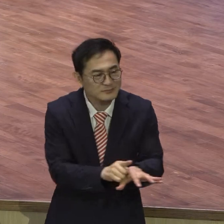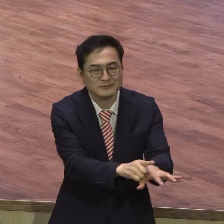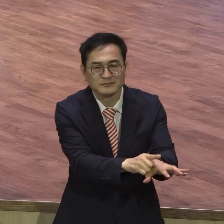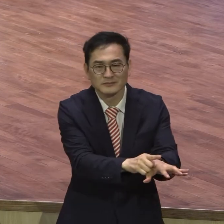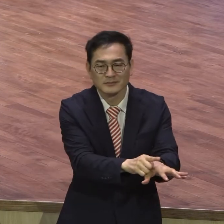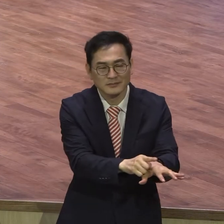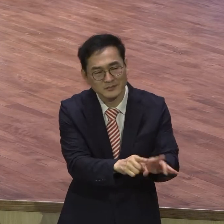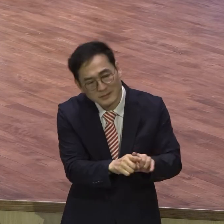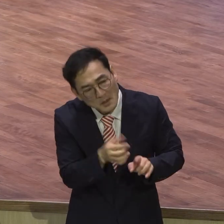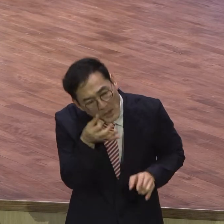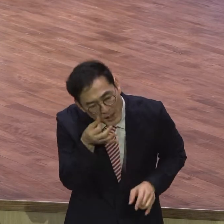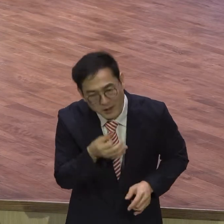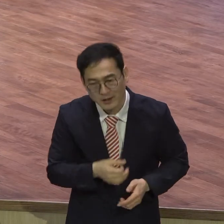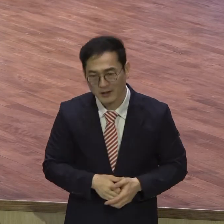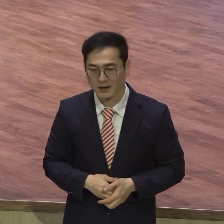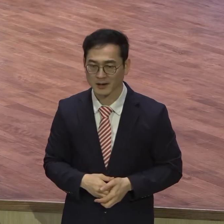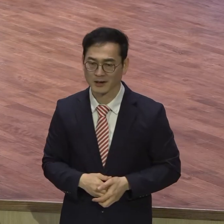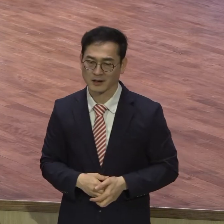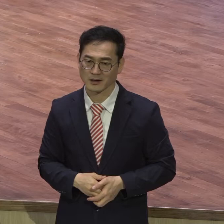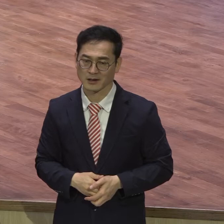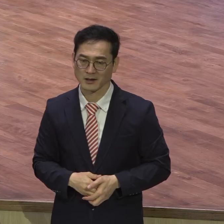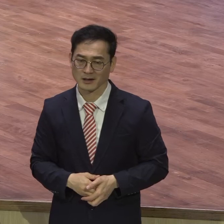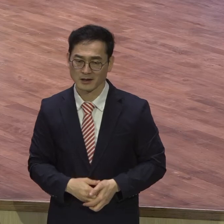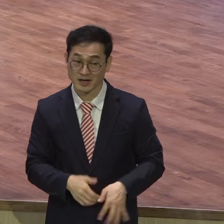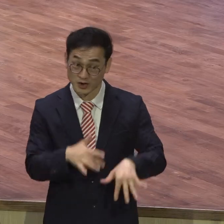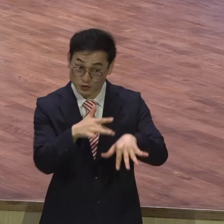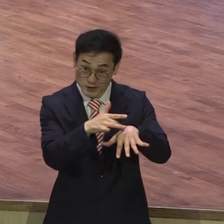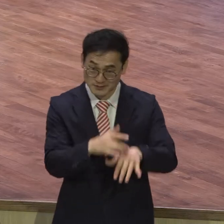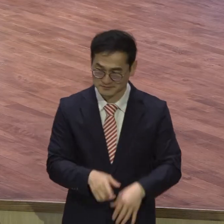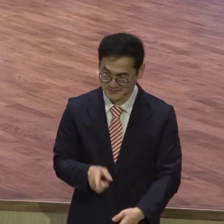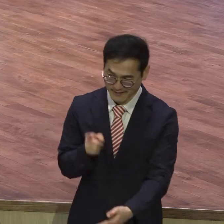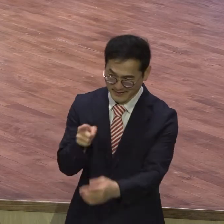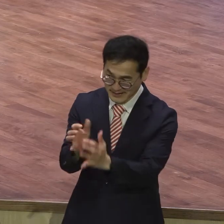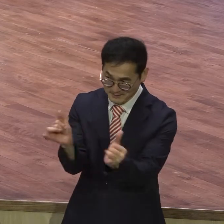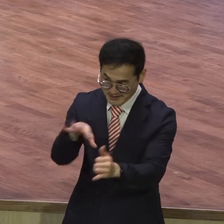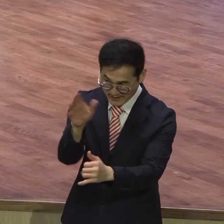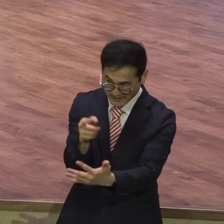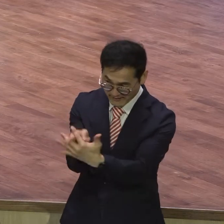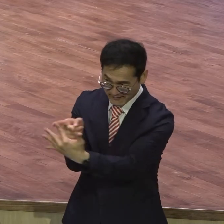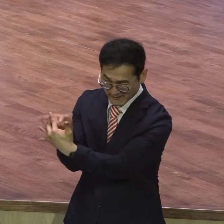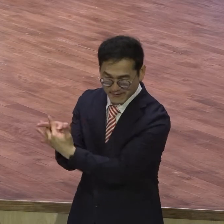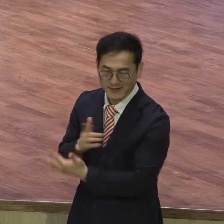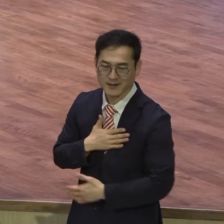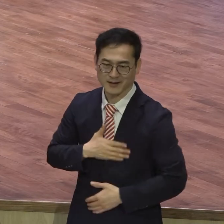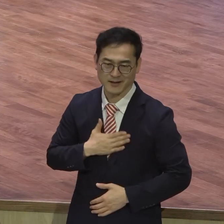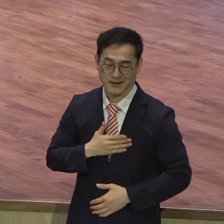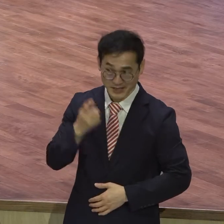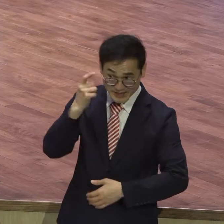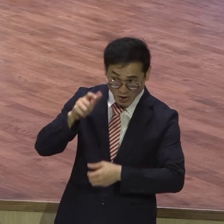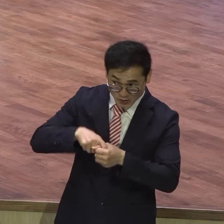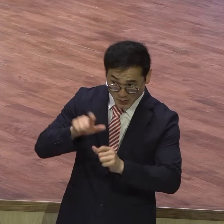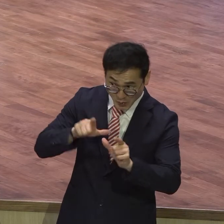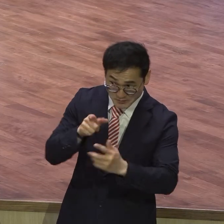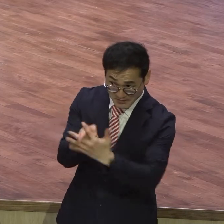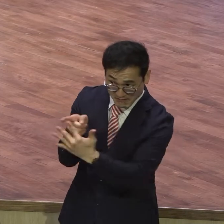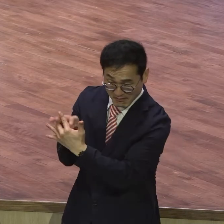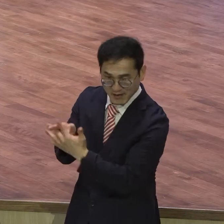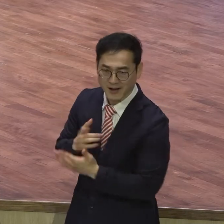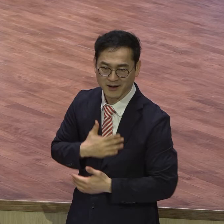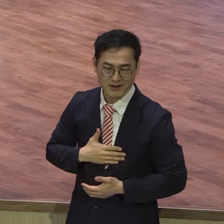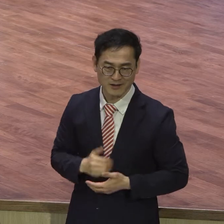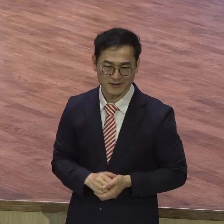곤란하잖아요 귀신이 그렇게 안다니까요 속을 다 보게 돼 귀신들이요 영적 상태 다 알고 있다니까요